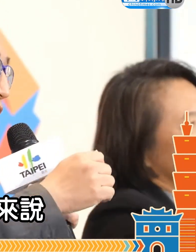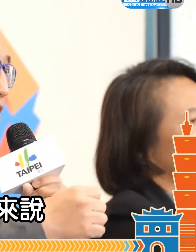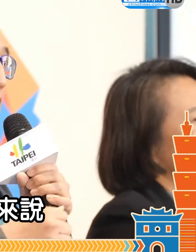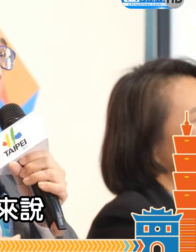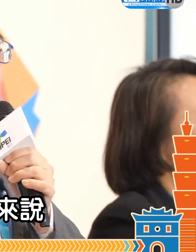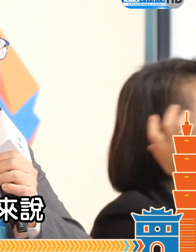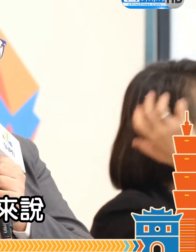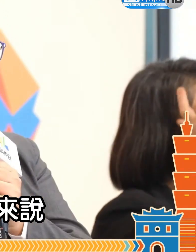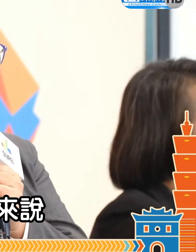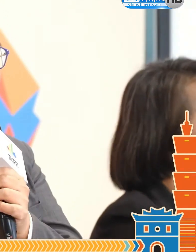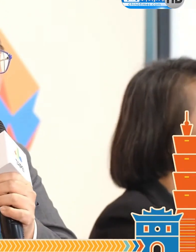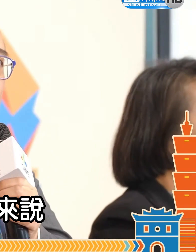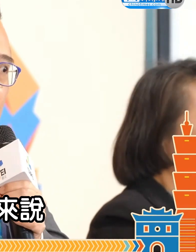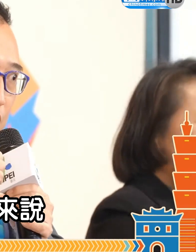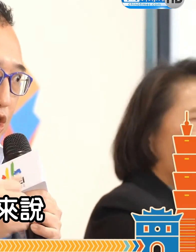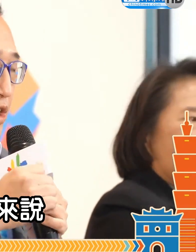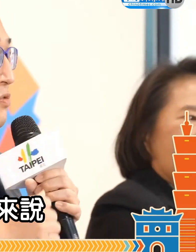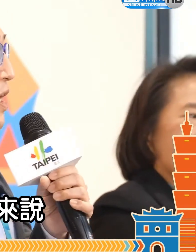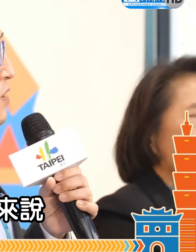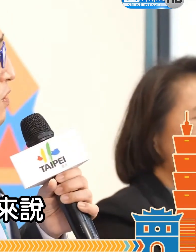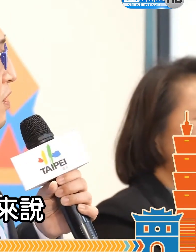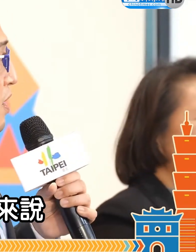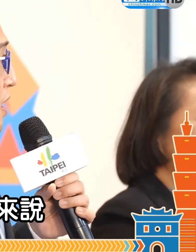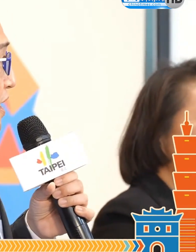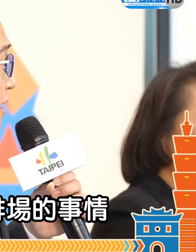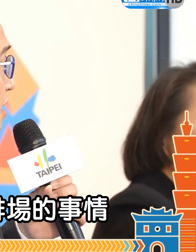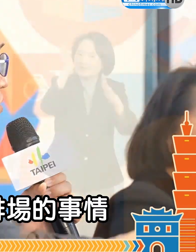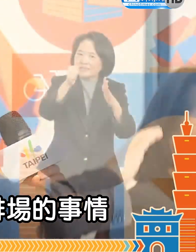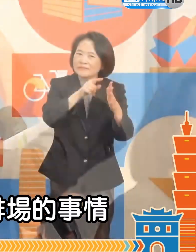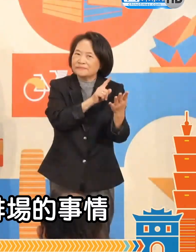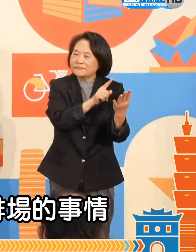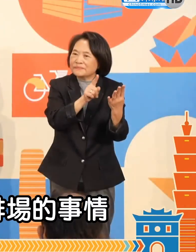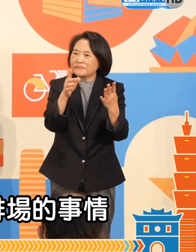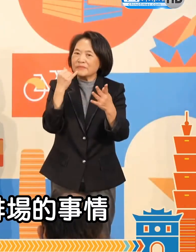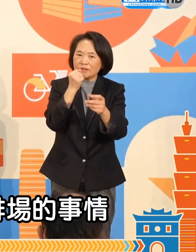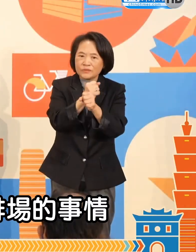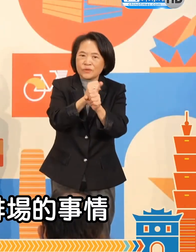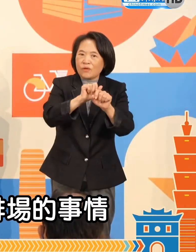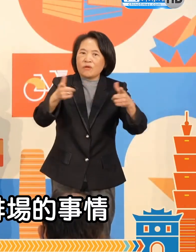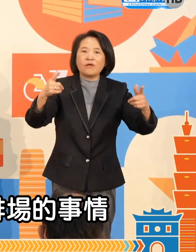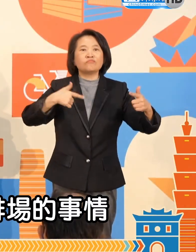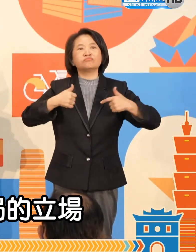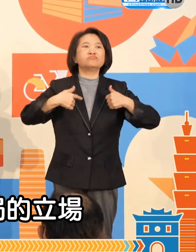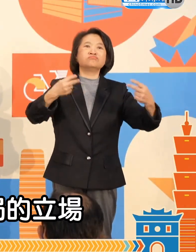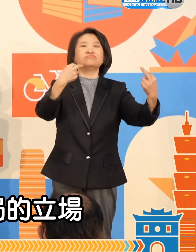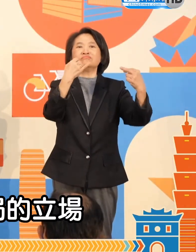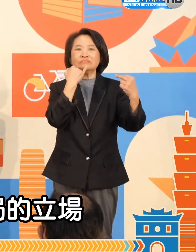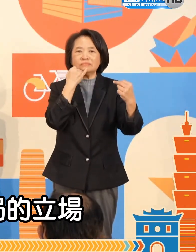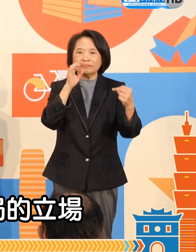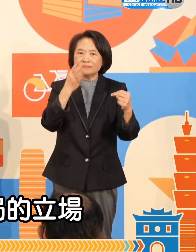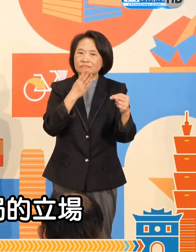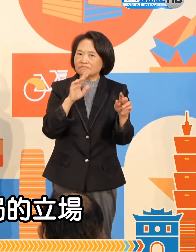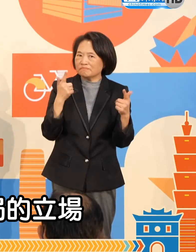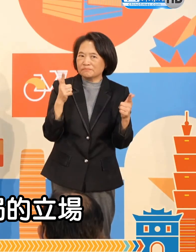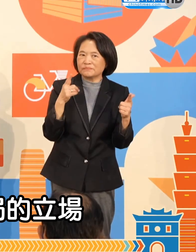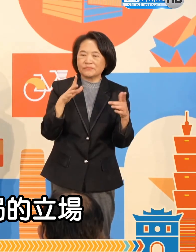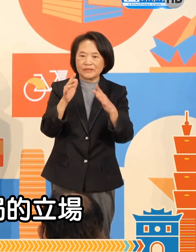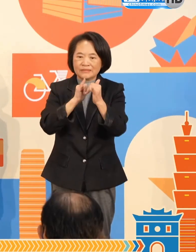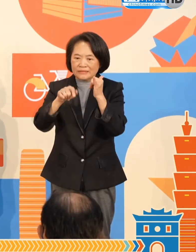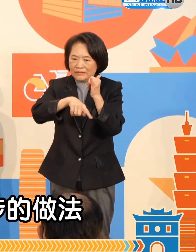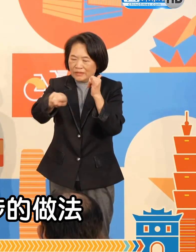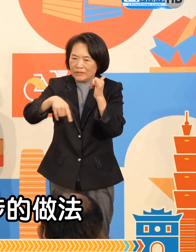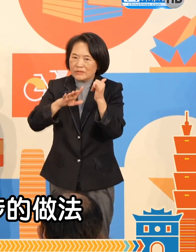对一个医生来讲，对一个市长来讲，也当做很多请人的事情。但是在站在社会局的立